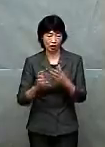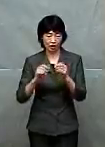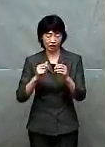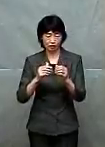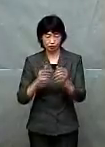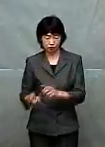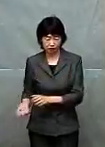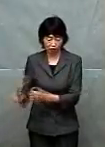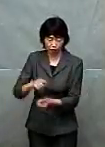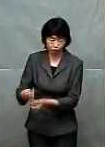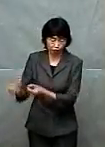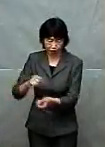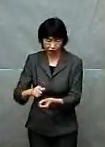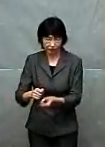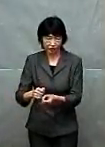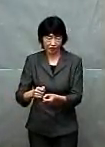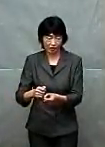な、